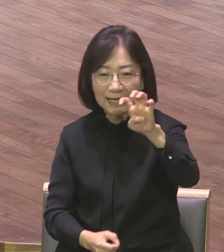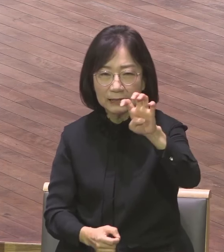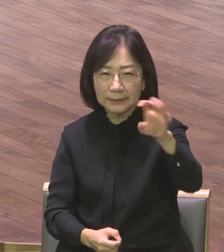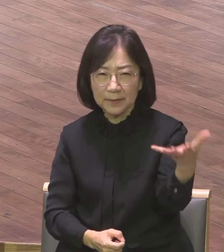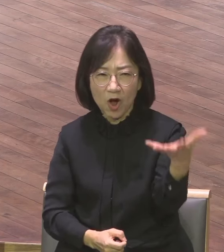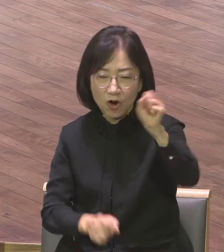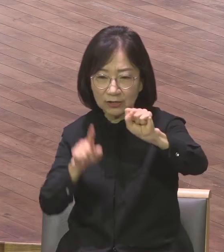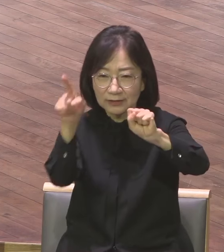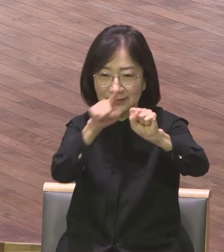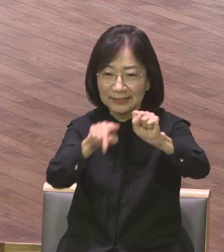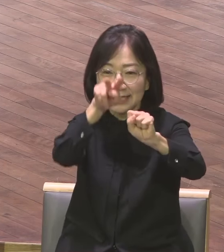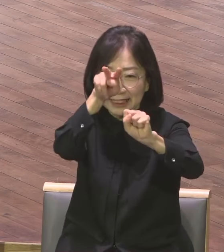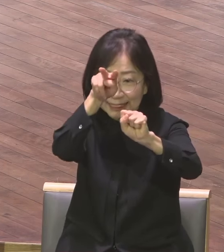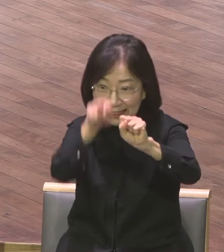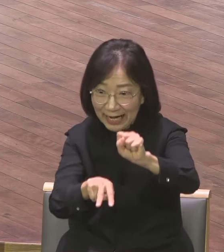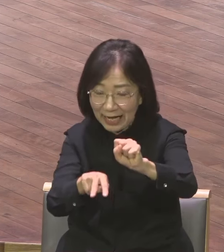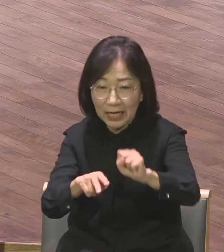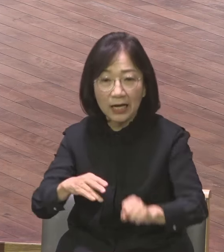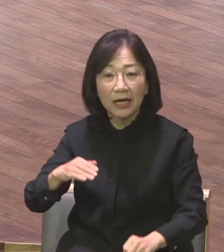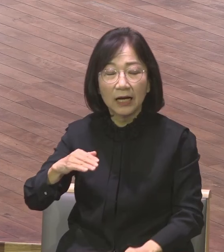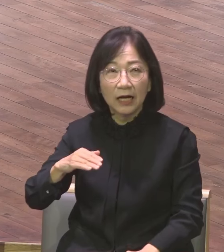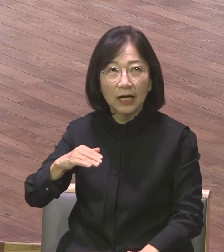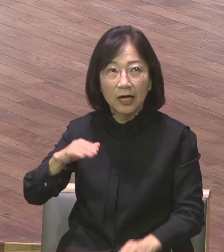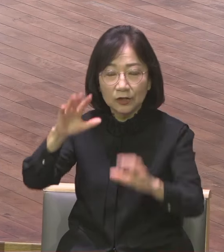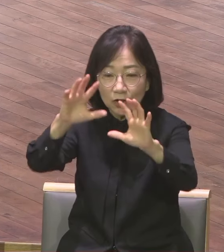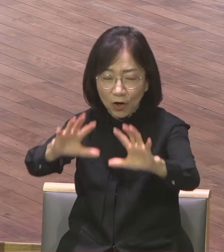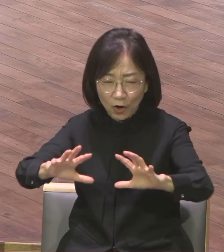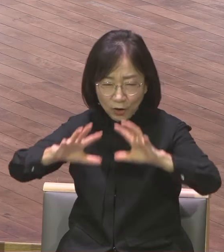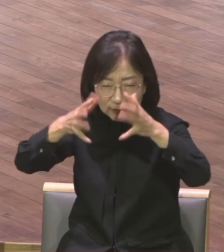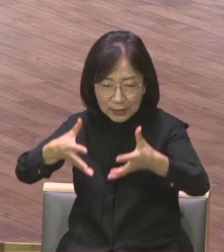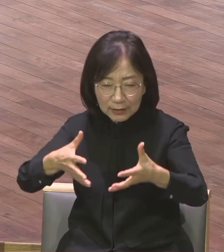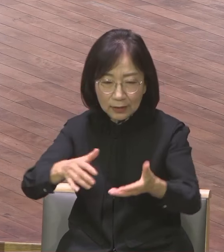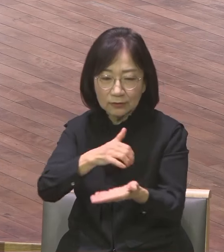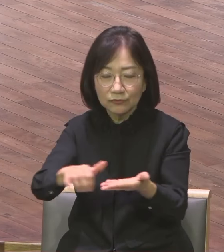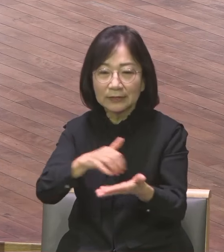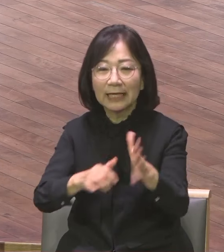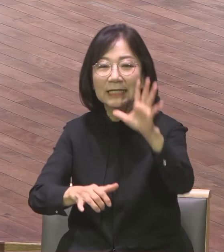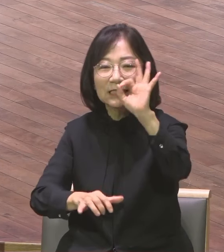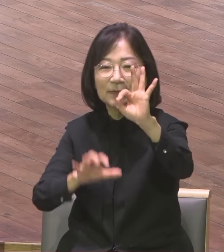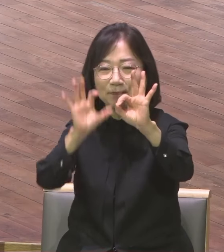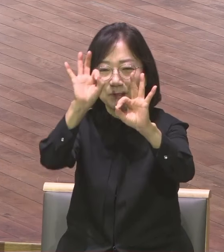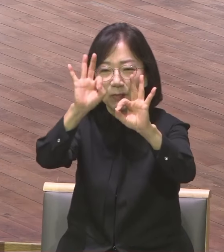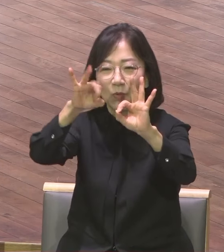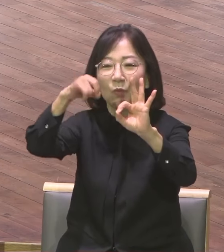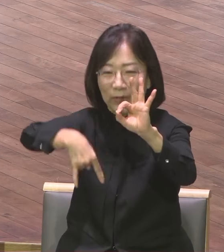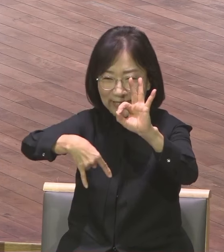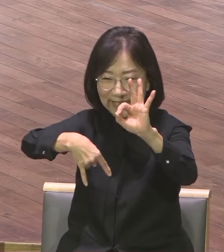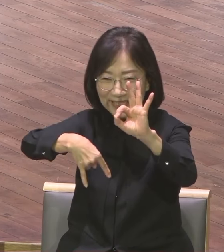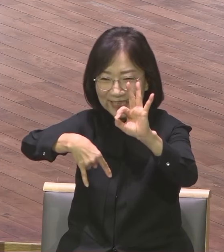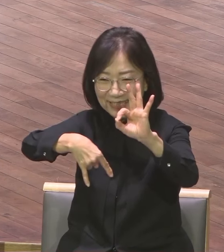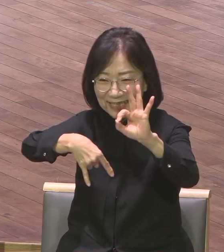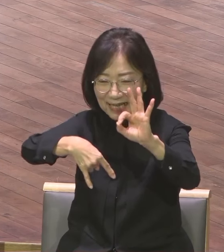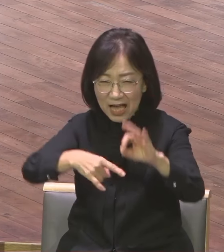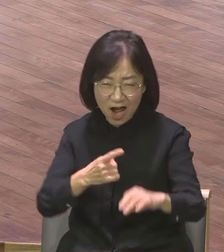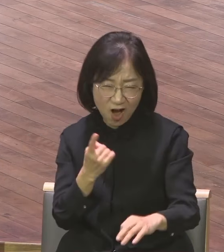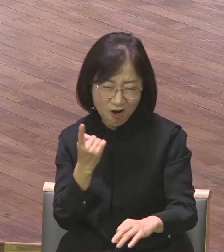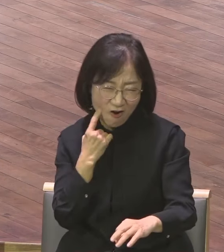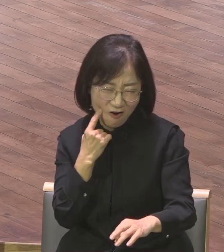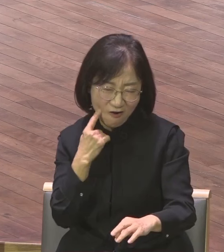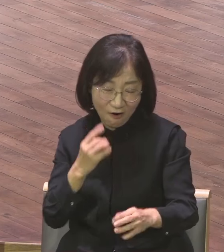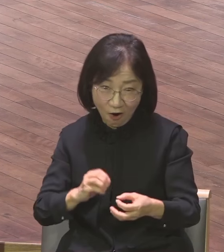그렇게 나왔어요. 통계가 전 세계에 10번째로 그렇게 큰 규모로 짝퉁